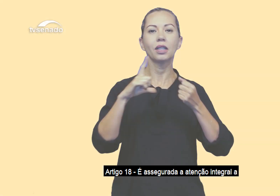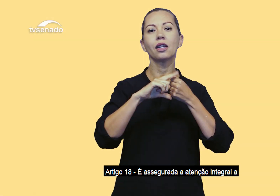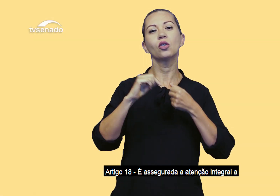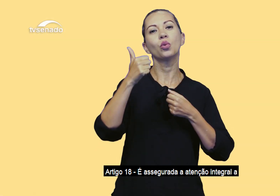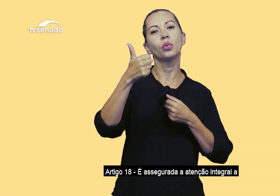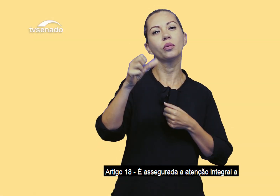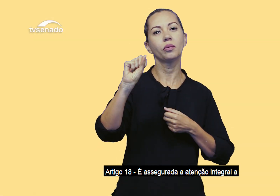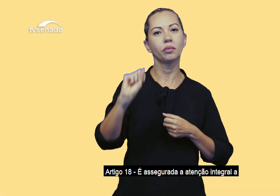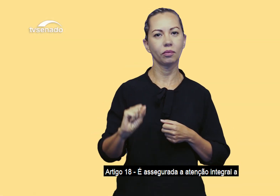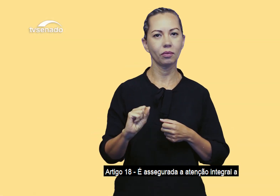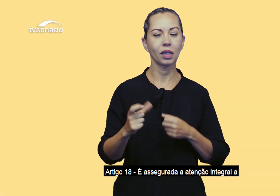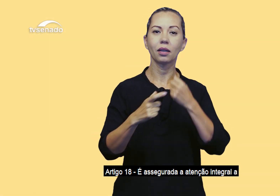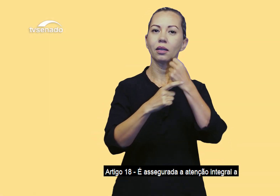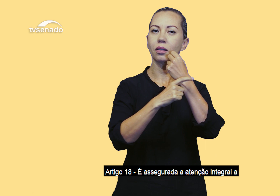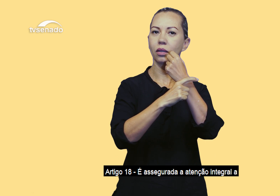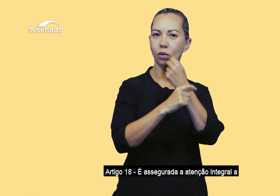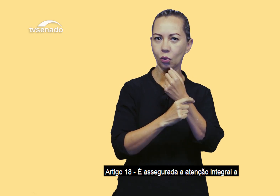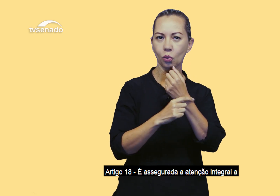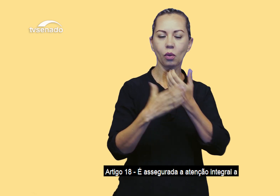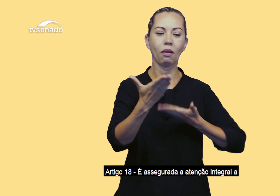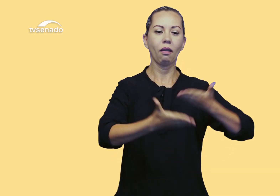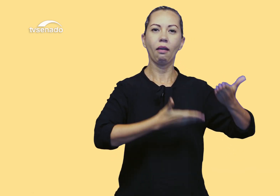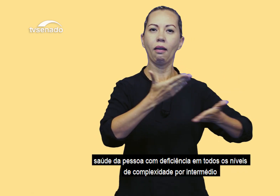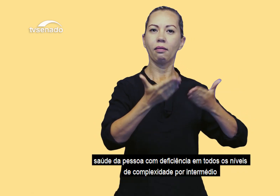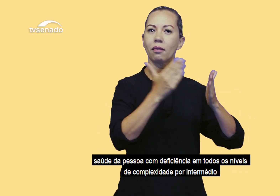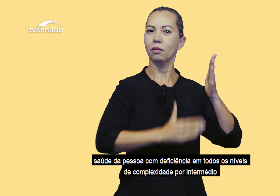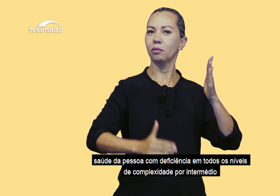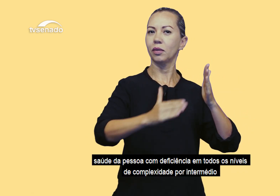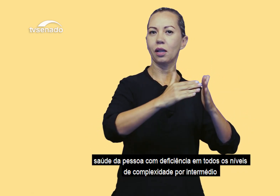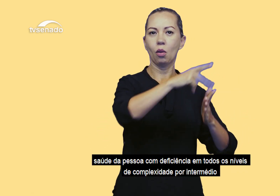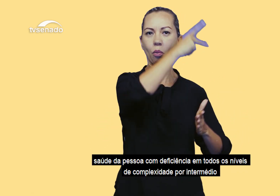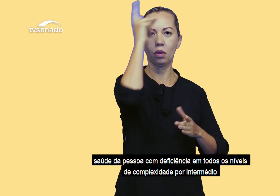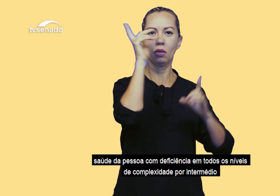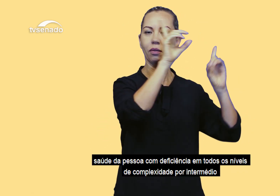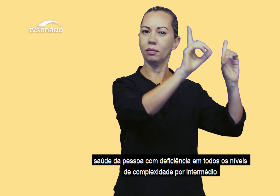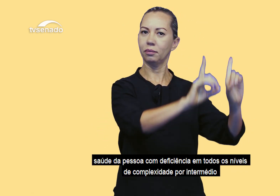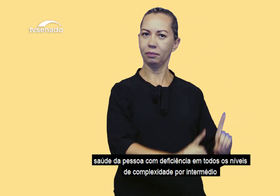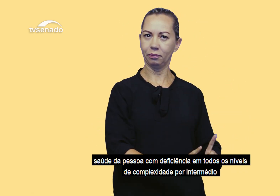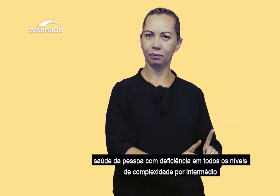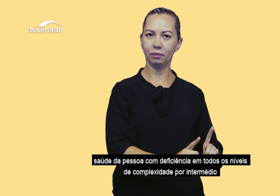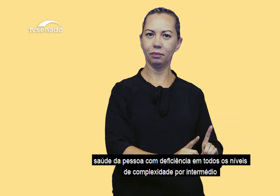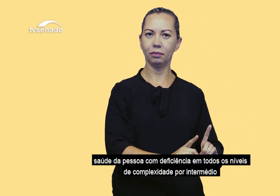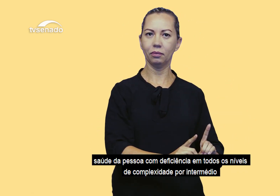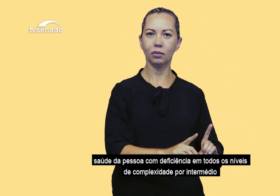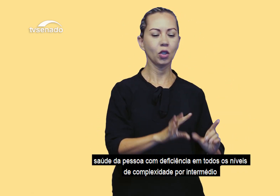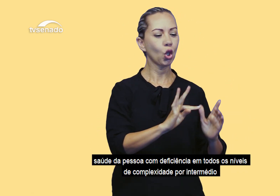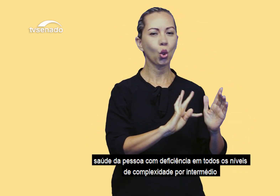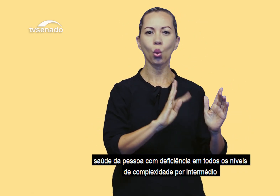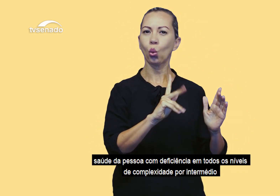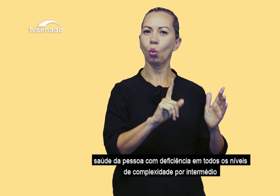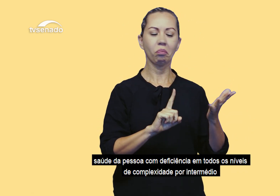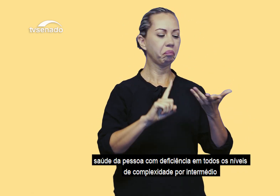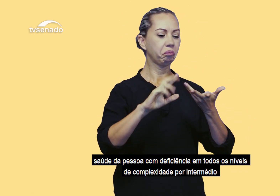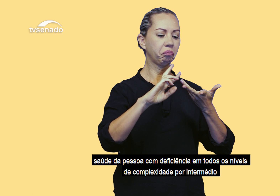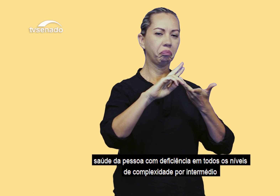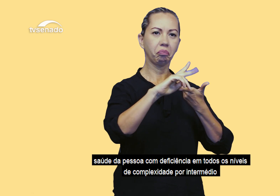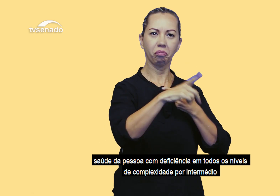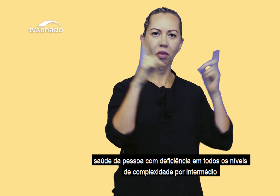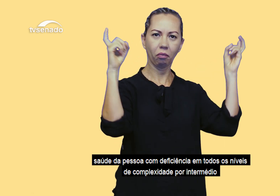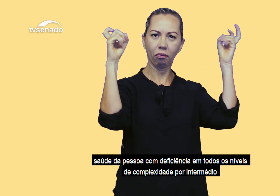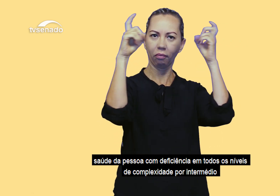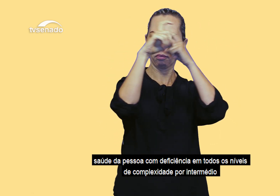Artigo 18. É assegurada a atenção integral à saúde da pessoa com deficiência em todos os níveis de